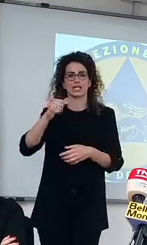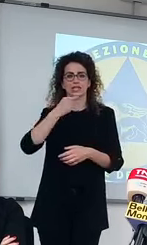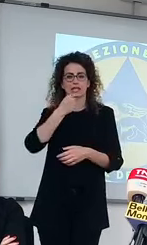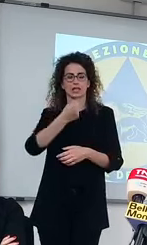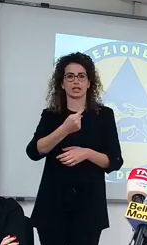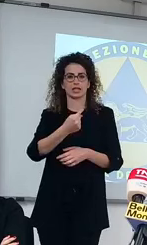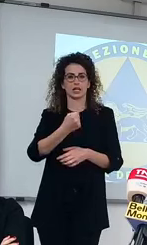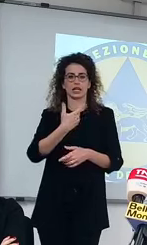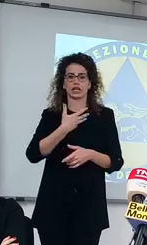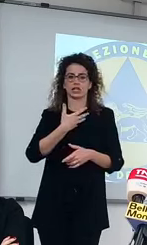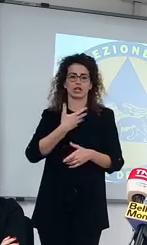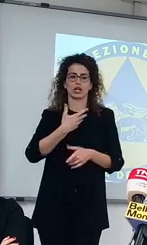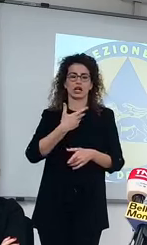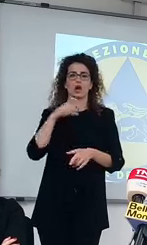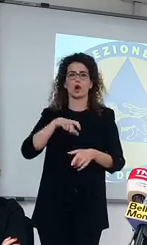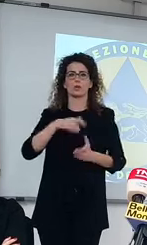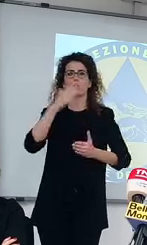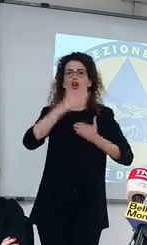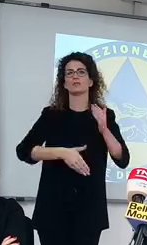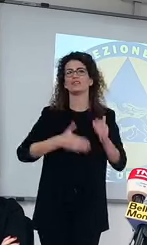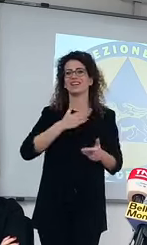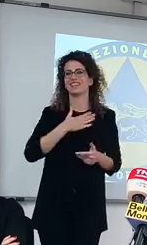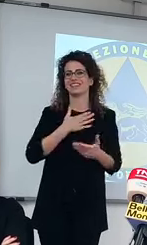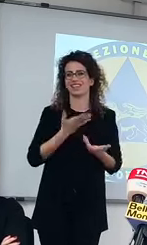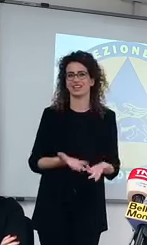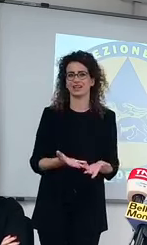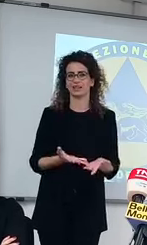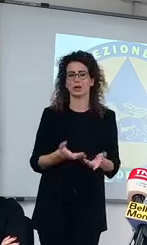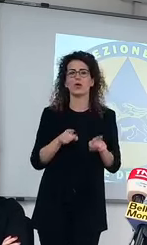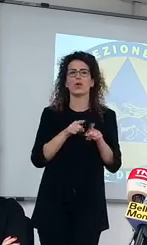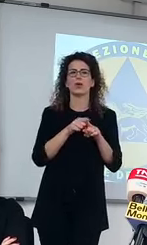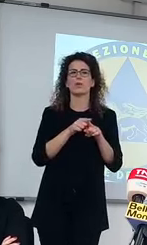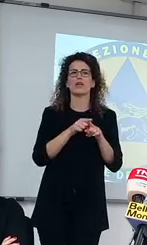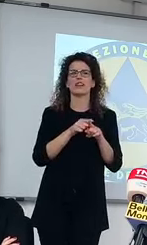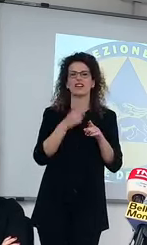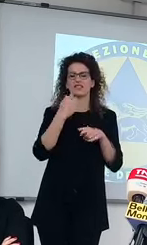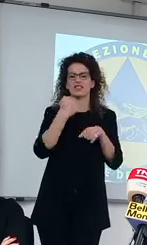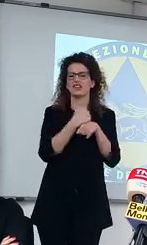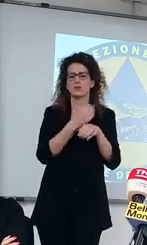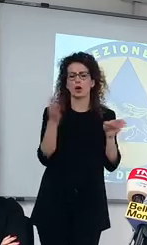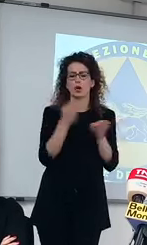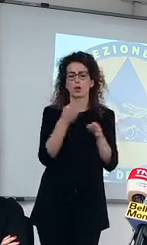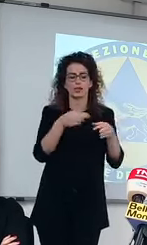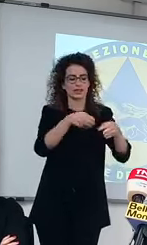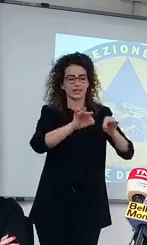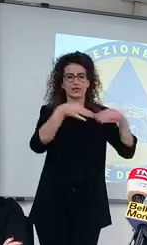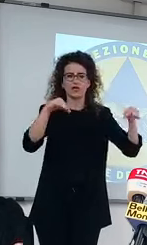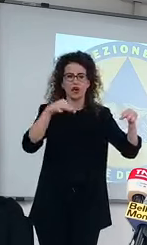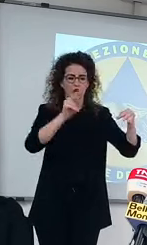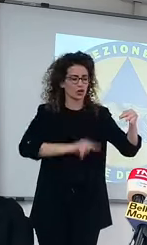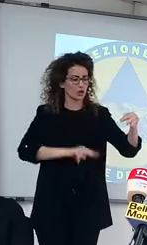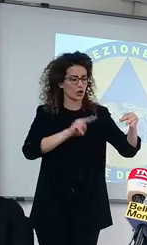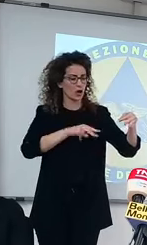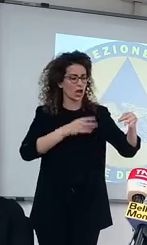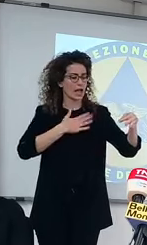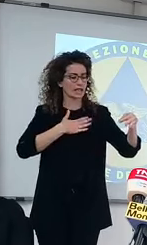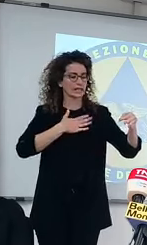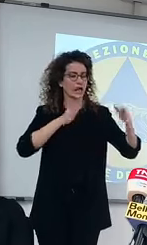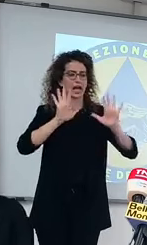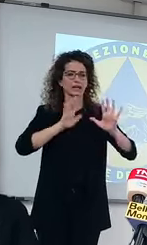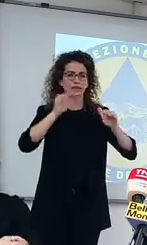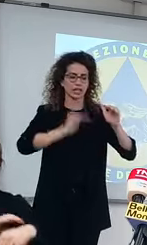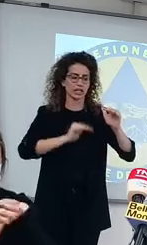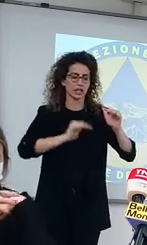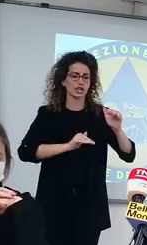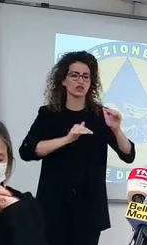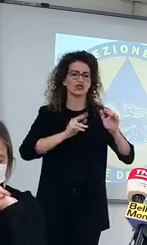una deadline, no, dell'età. È come quando vediamo il bugiardino di qualsiasi farmaco, cioè sotto i 10 anni, sotto i 12 anni.